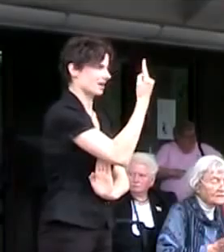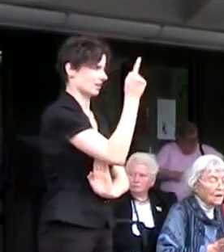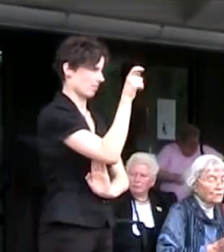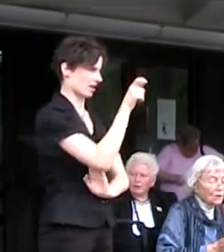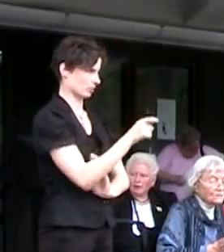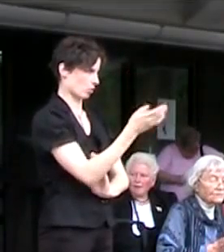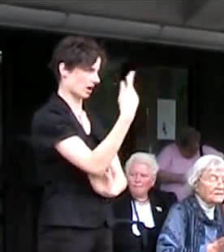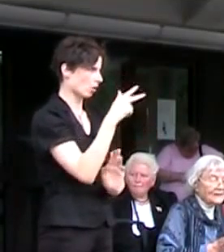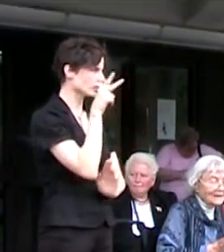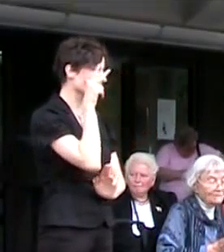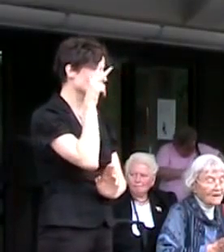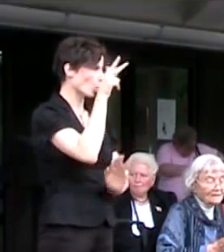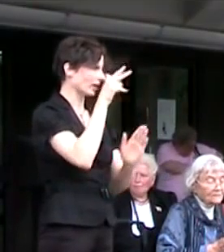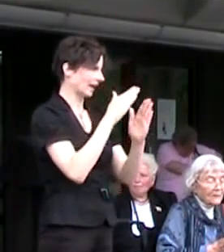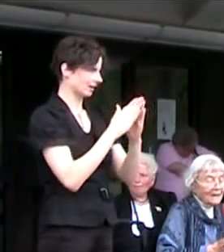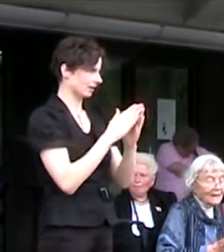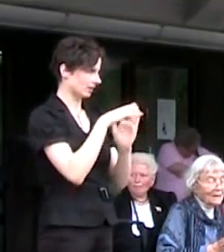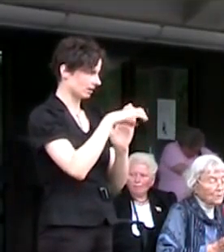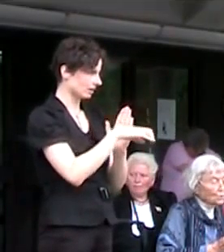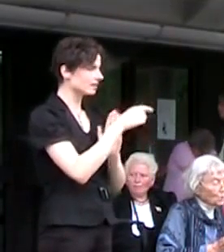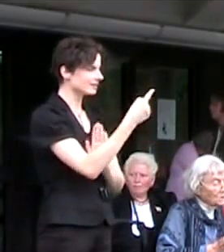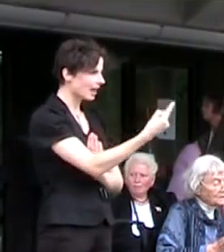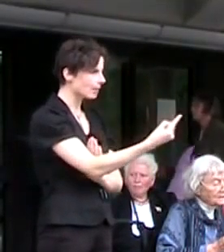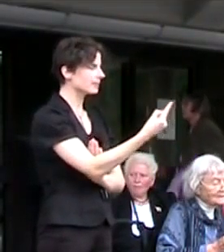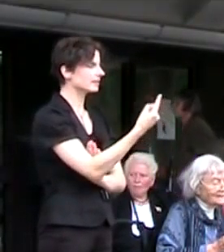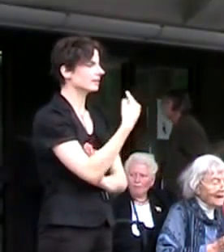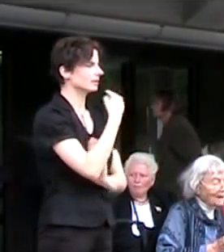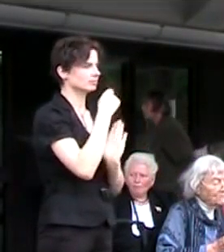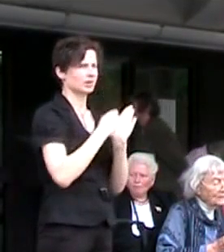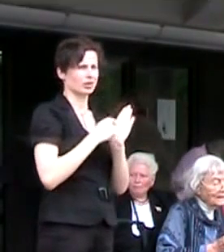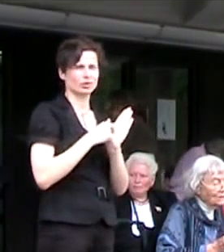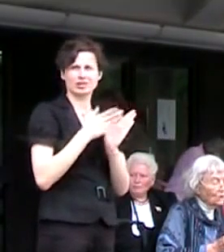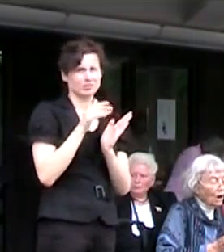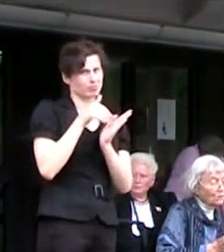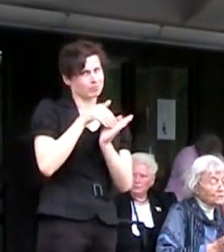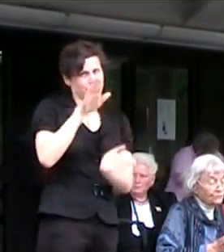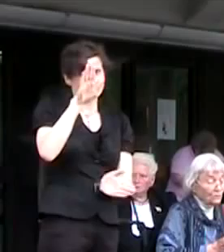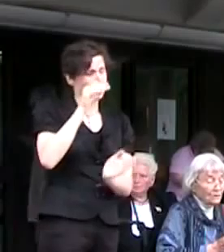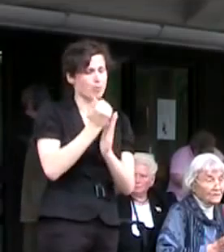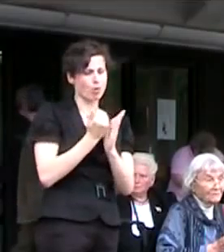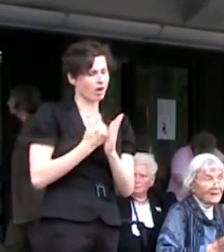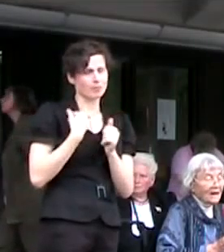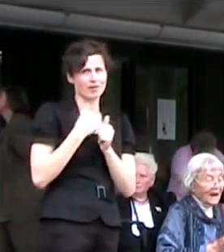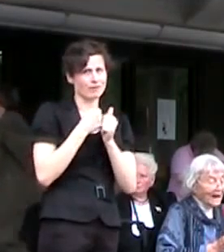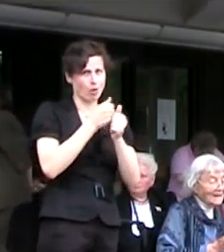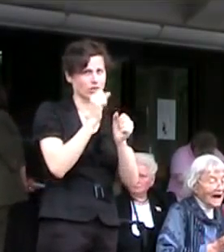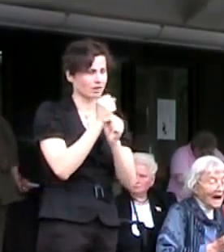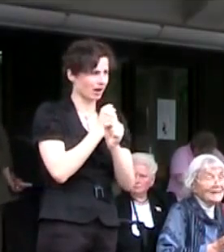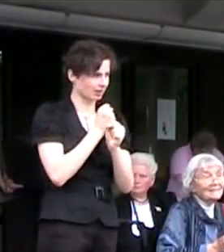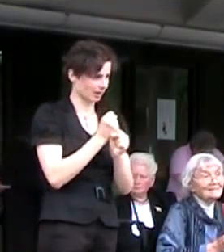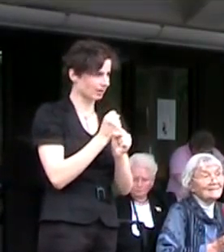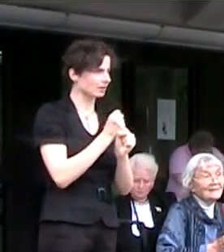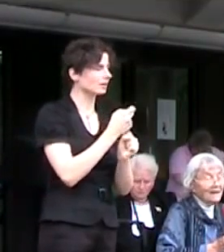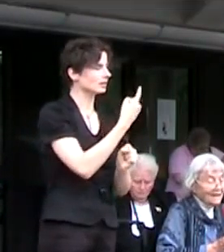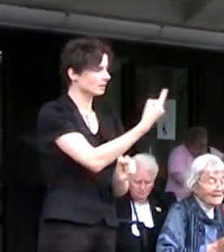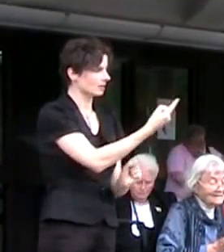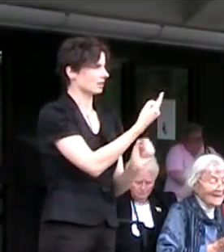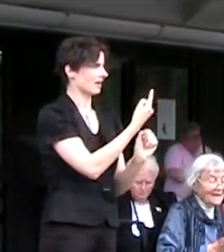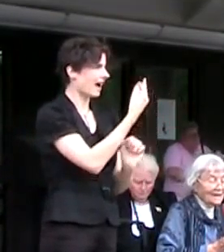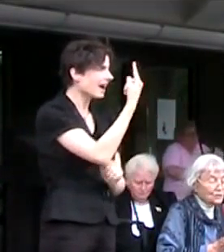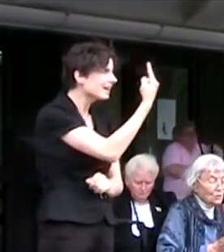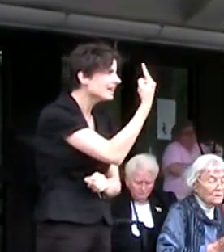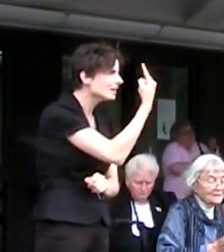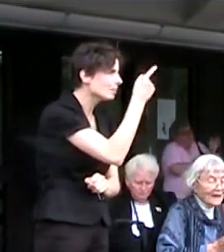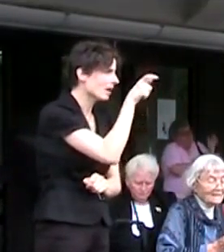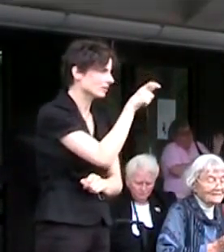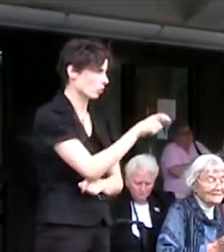Professors Gottfried Ewald. Er begründete seine Ablehnung ausführlich. Ein einziger